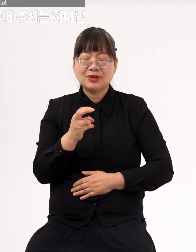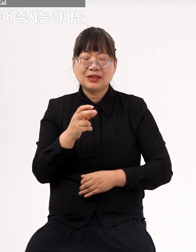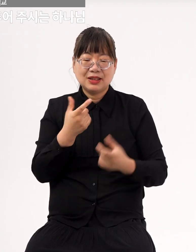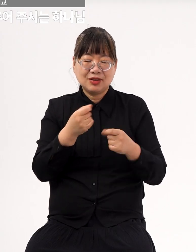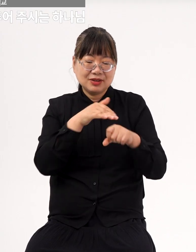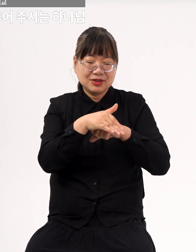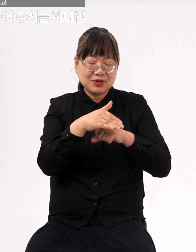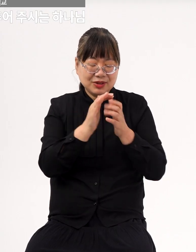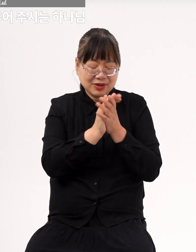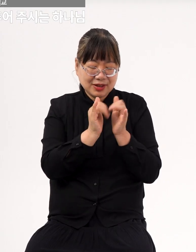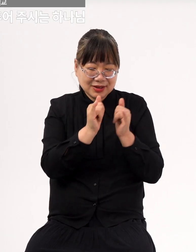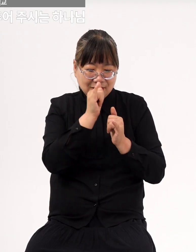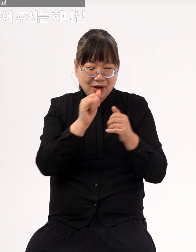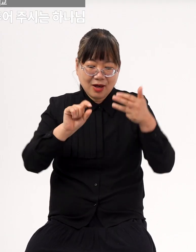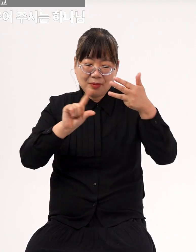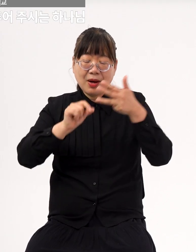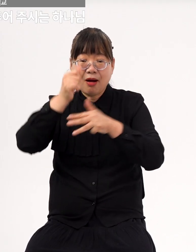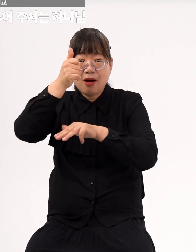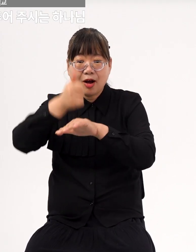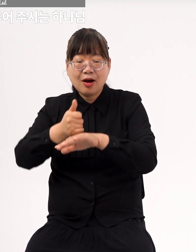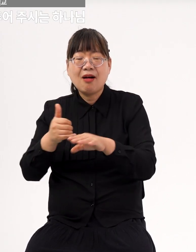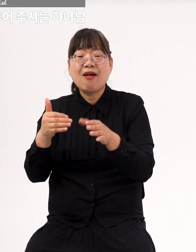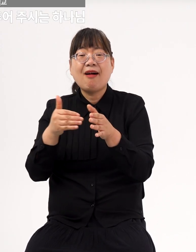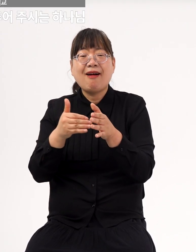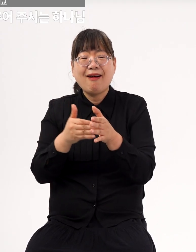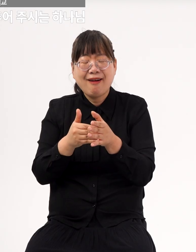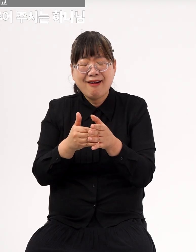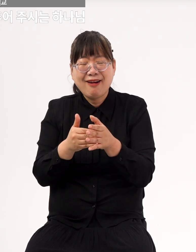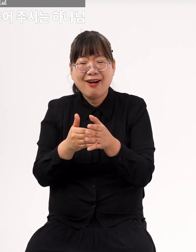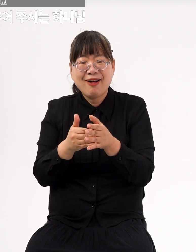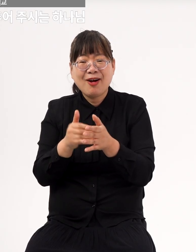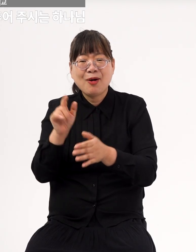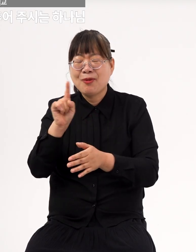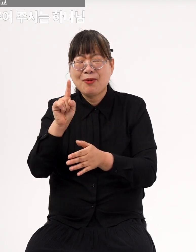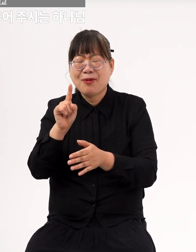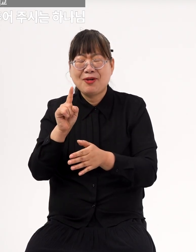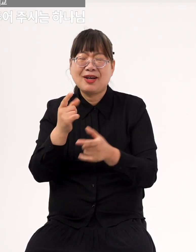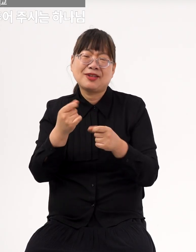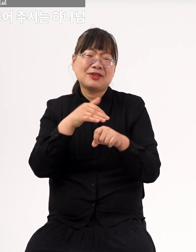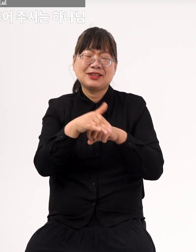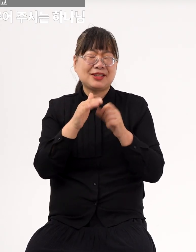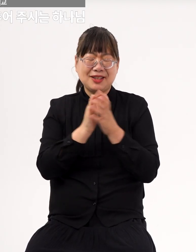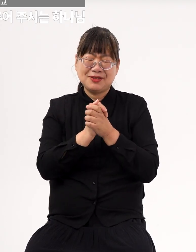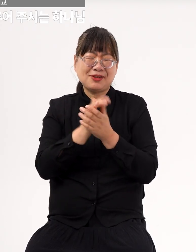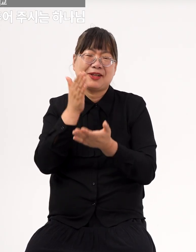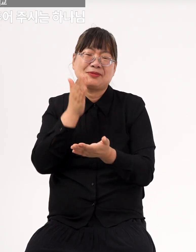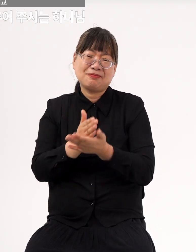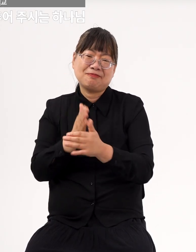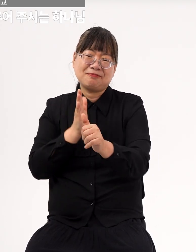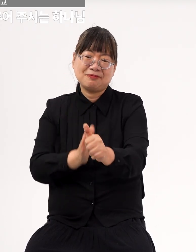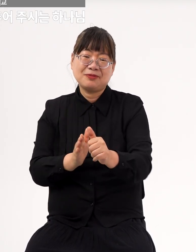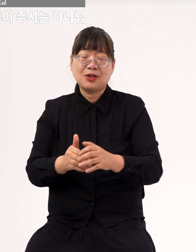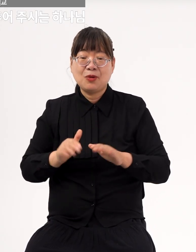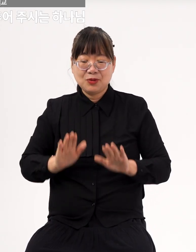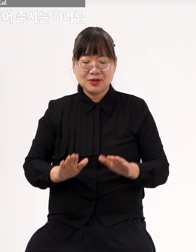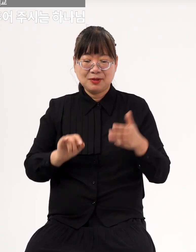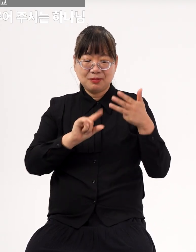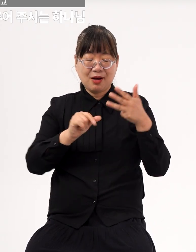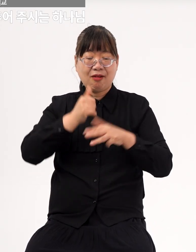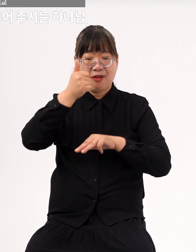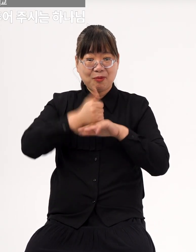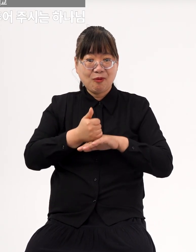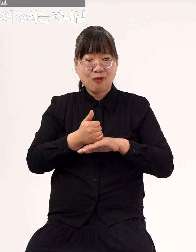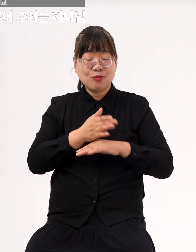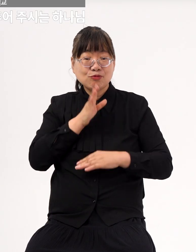계세요. 8월 말까지 뭐 하지 마세요, 그런 거. 네? 뭐 오늘이 8월 말인데